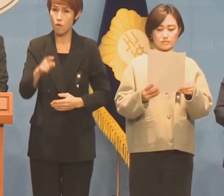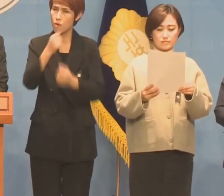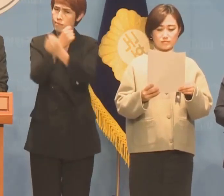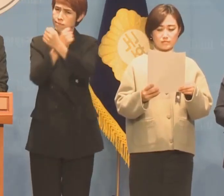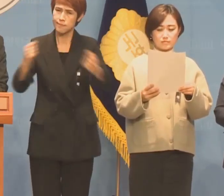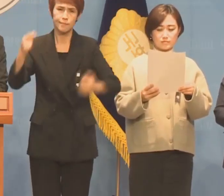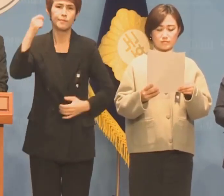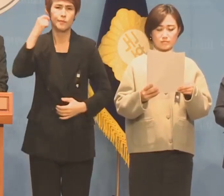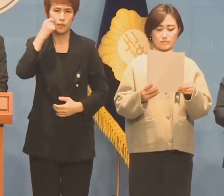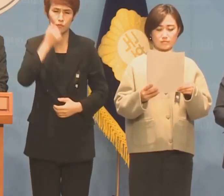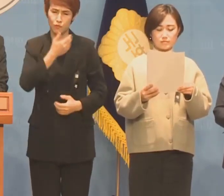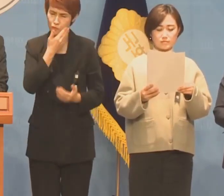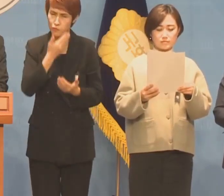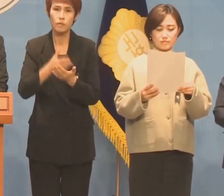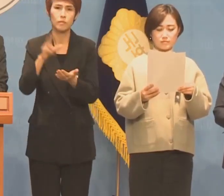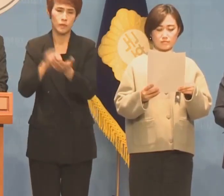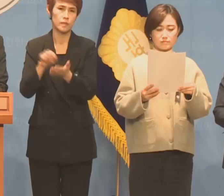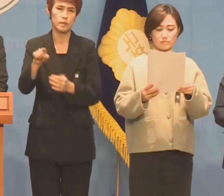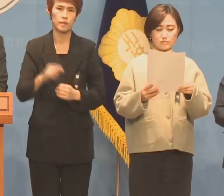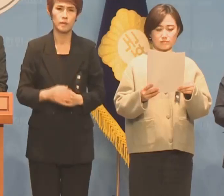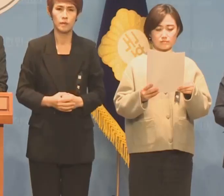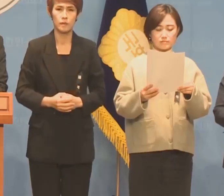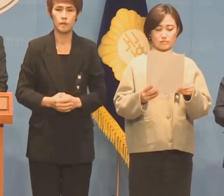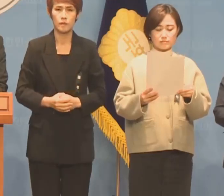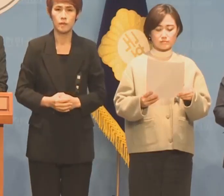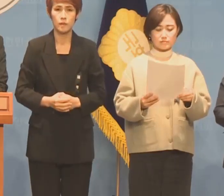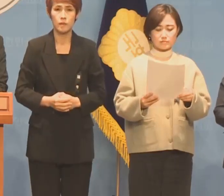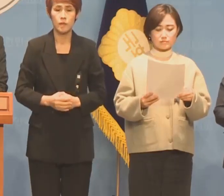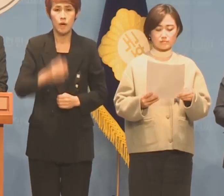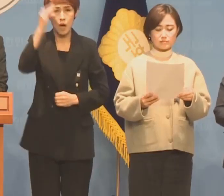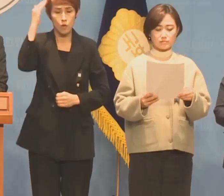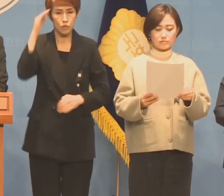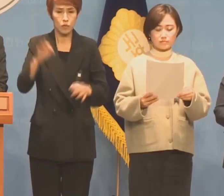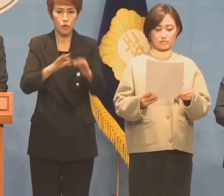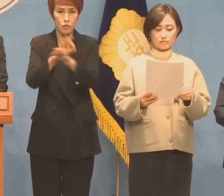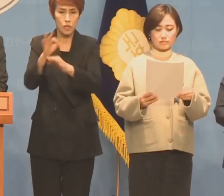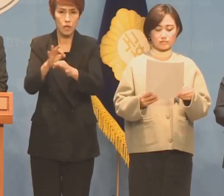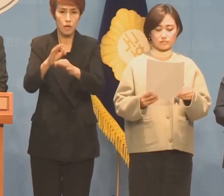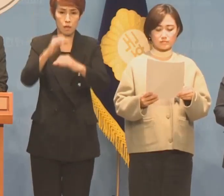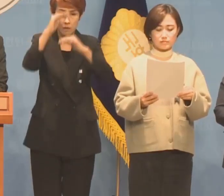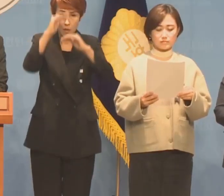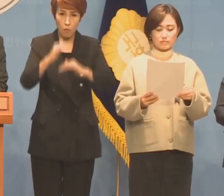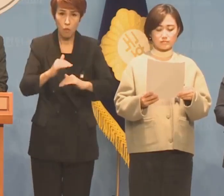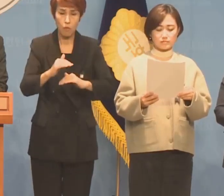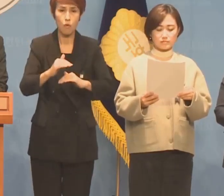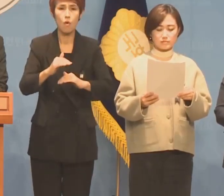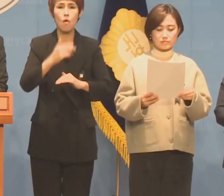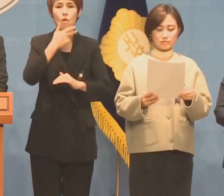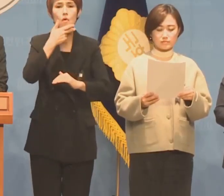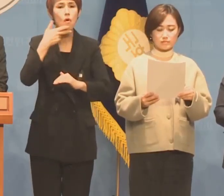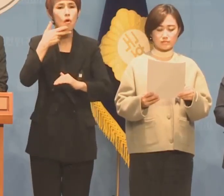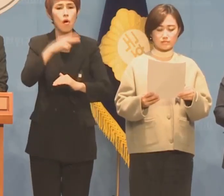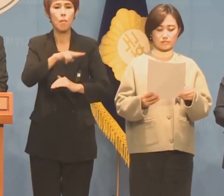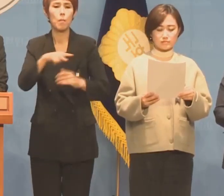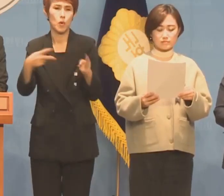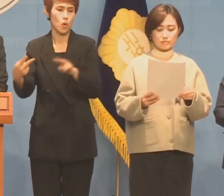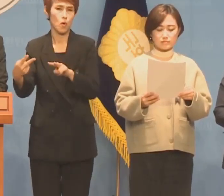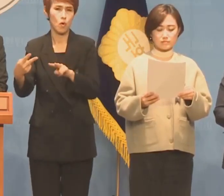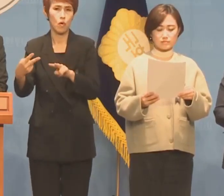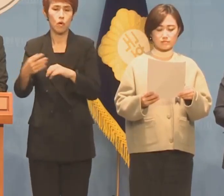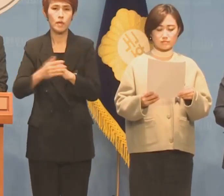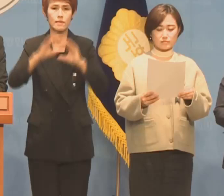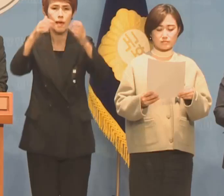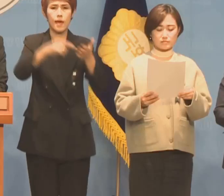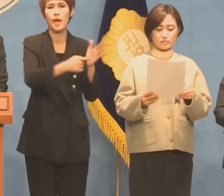수 없는 중대한 문제입니다. 특히 한국경제사 개관은 외국어로 번역되어 전